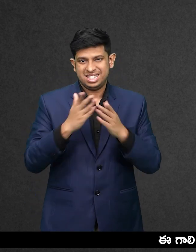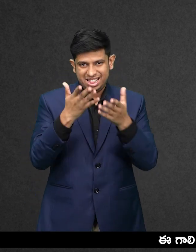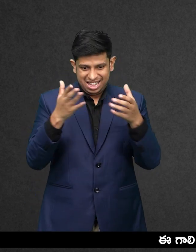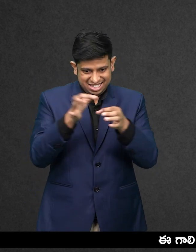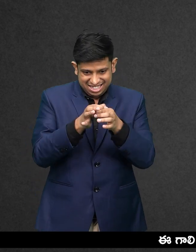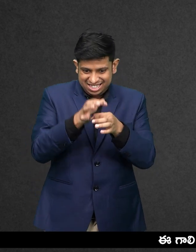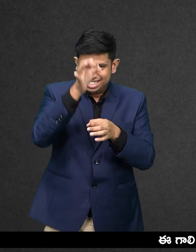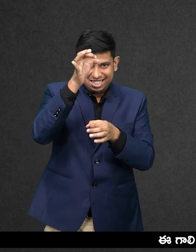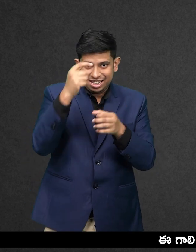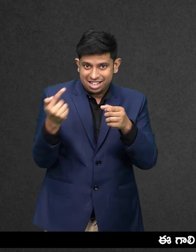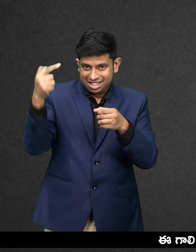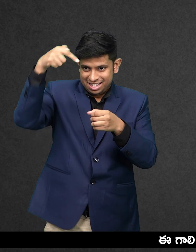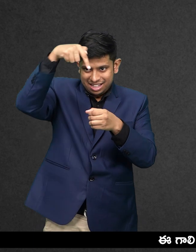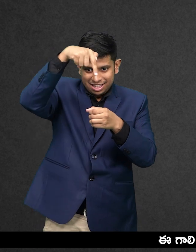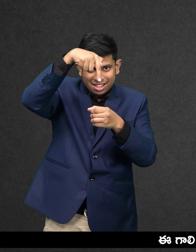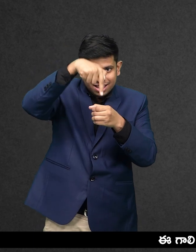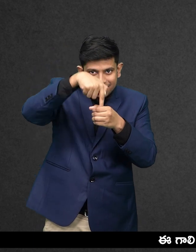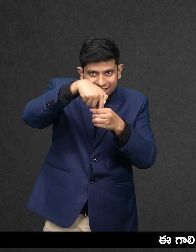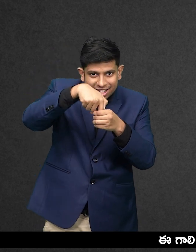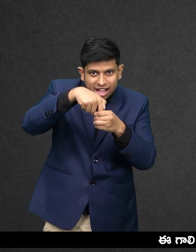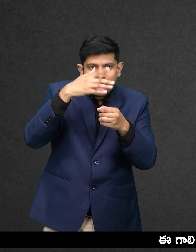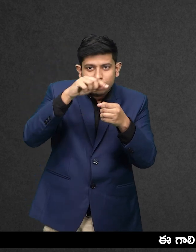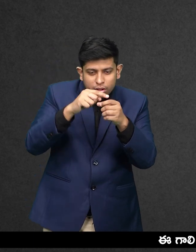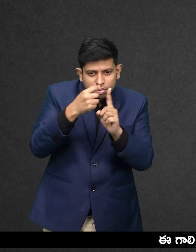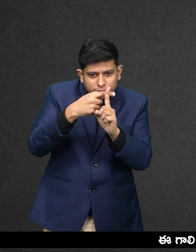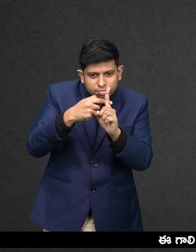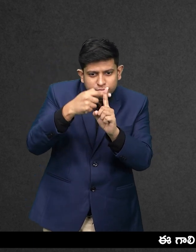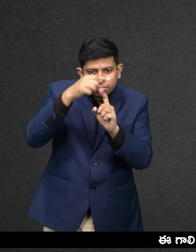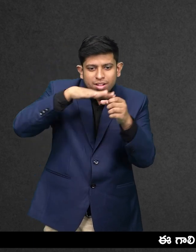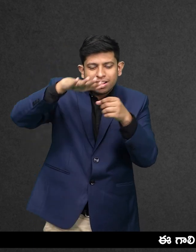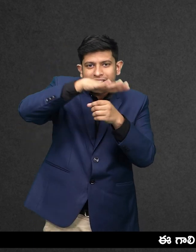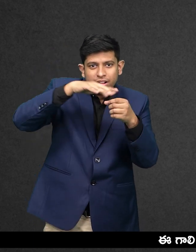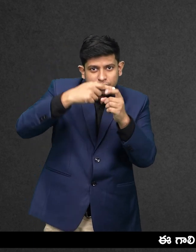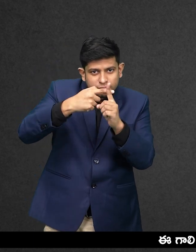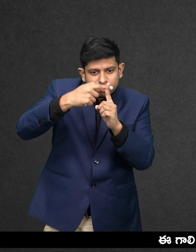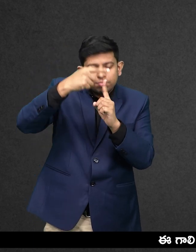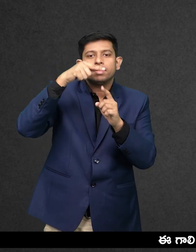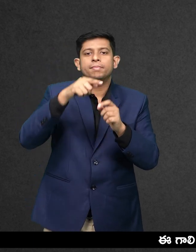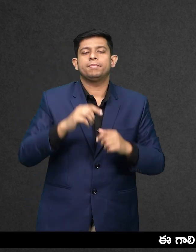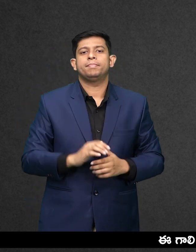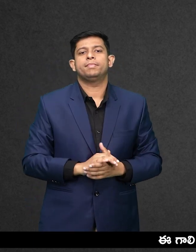ఈ గాలి గది పరికరం తేలియాడేలా చేస్తుంది.